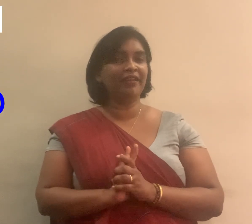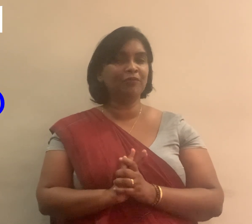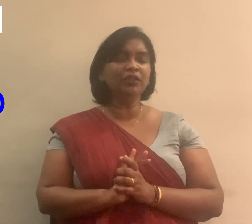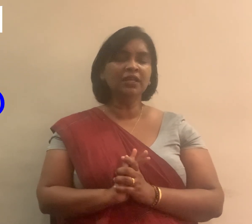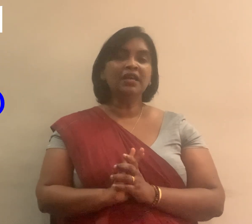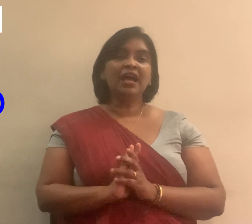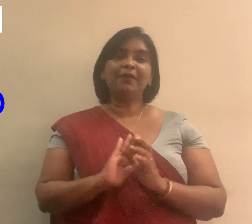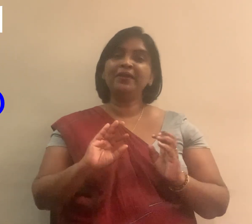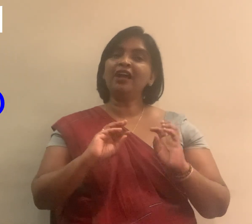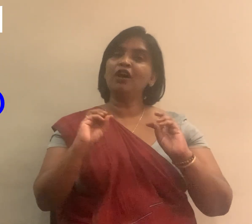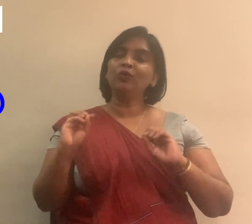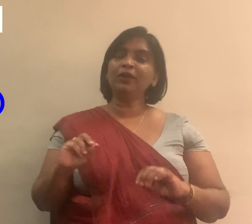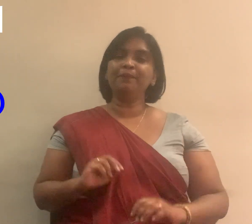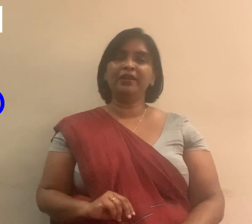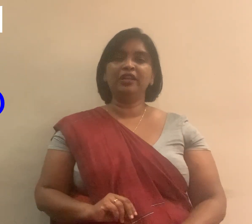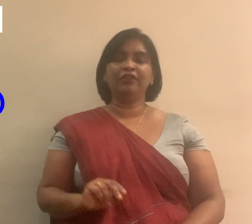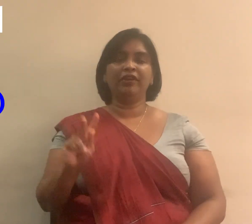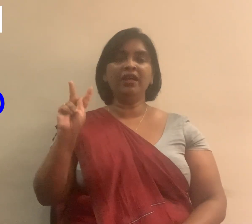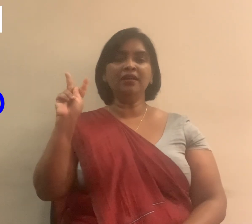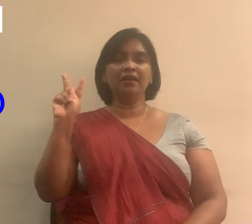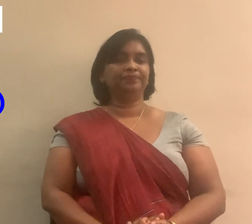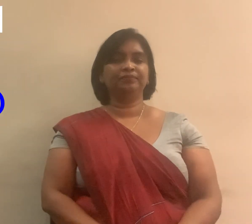නමුත් අපි ඒක අකුරෙන් පෙන්නනවා නම්